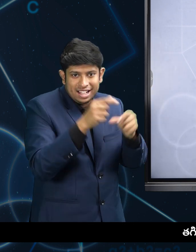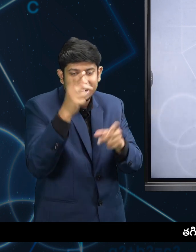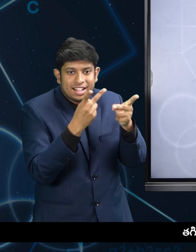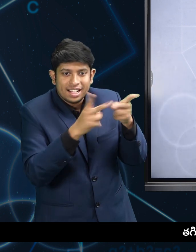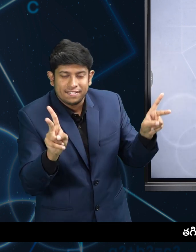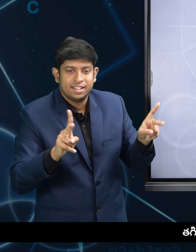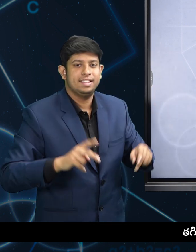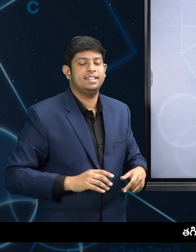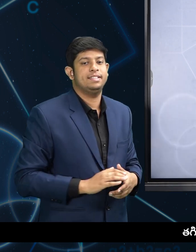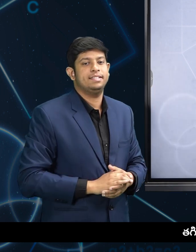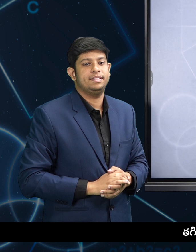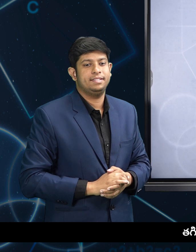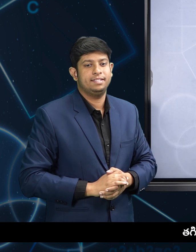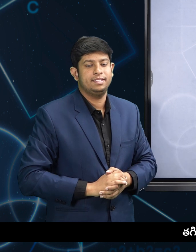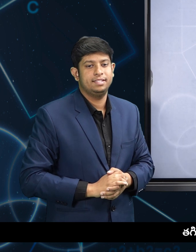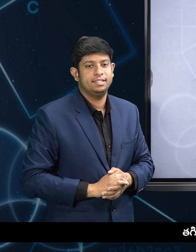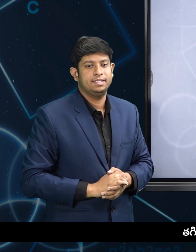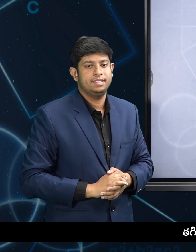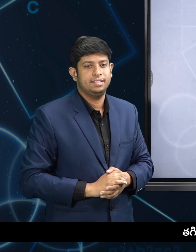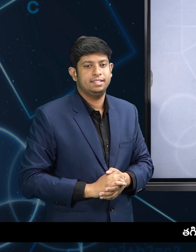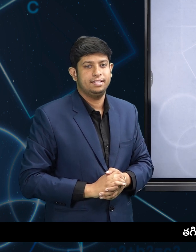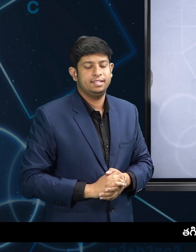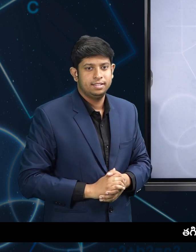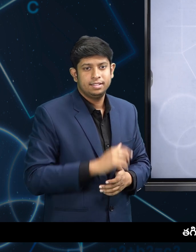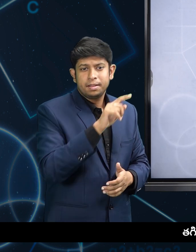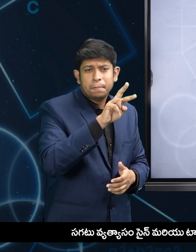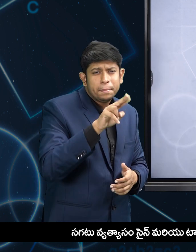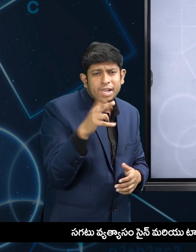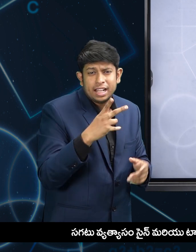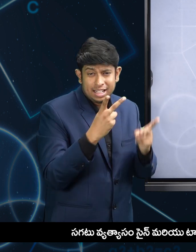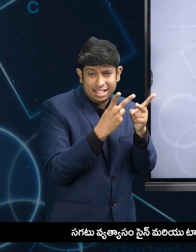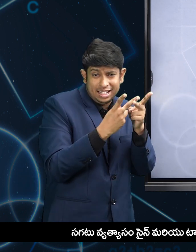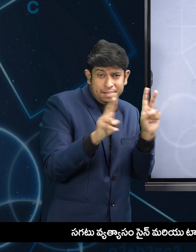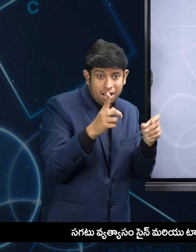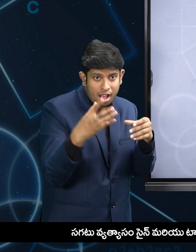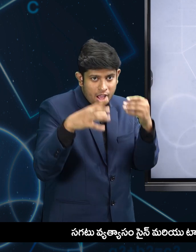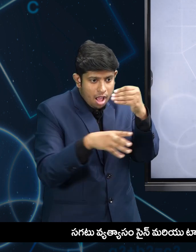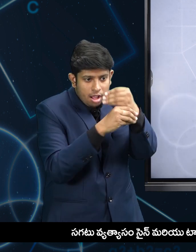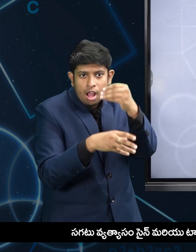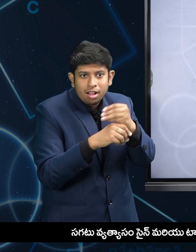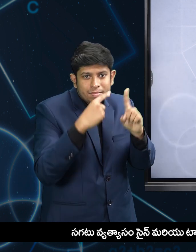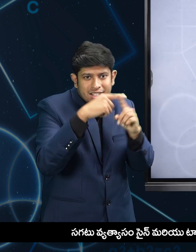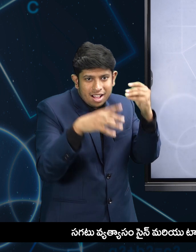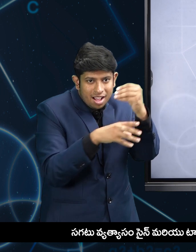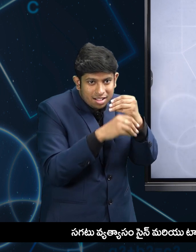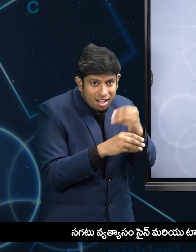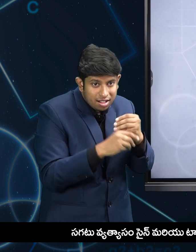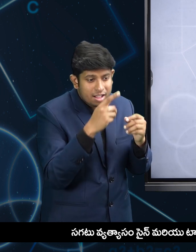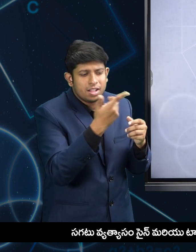తగిన సర్దుబాటు సగటు వ్యత్యాస నిలువు వరుసలు సగటు వ్యత్యాసం సైన్ మరియు టాంజెంట్ విషయంలో